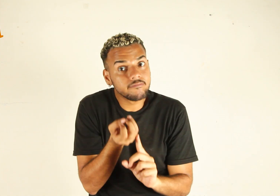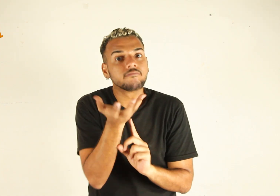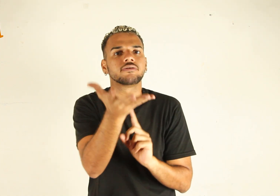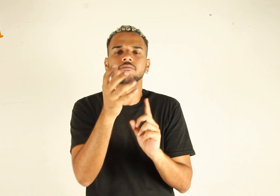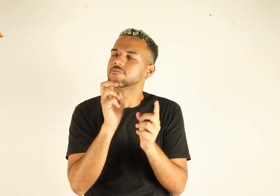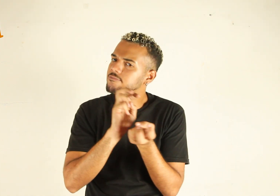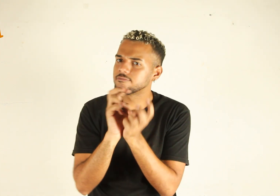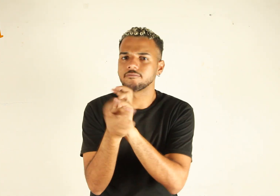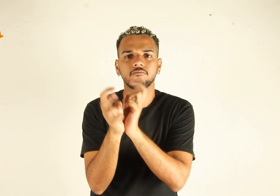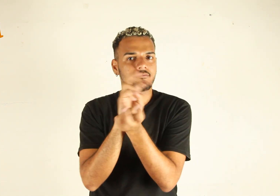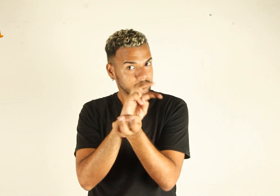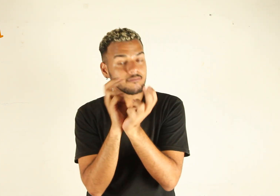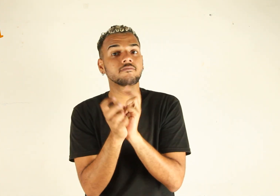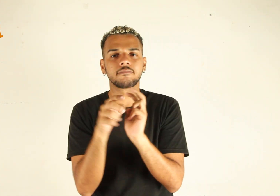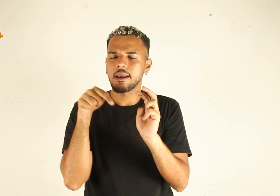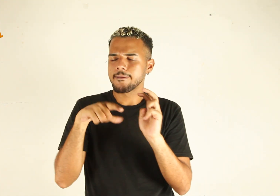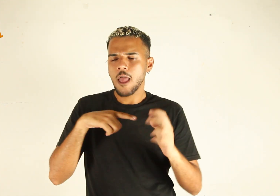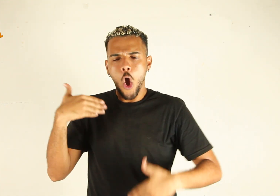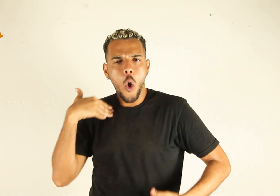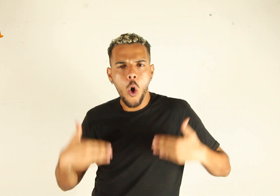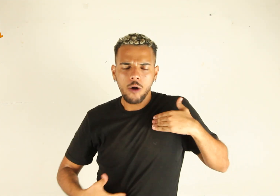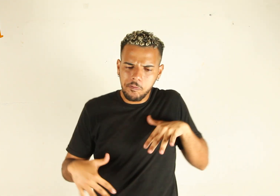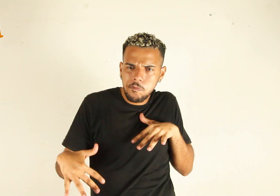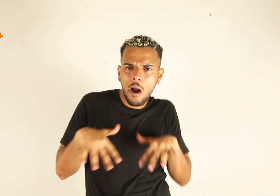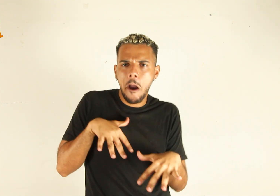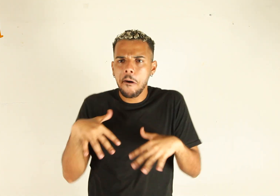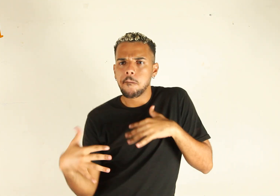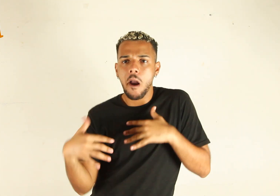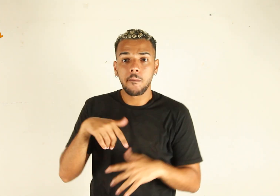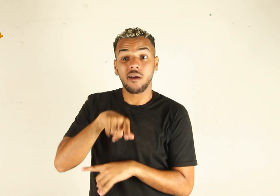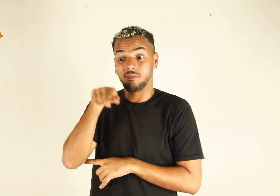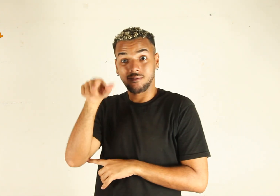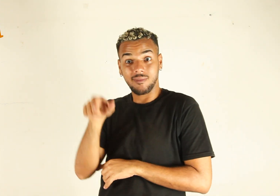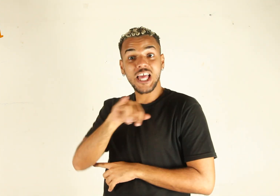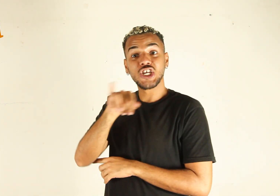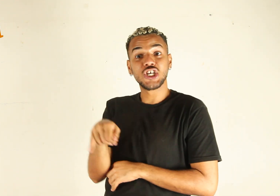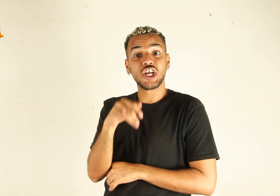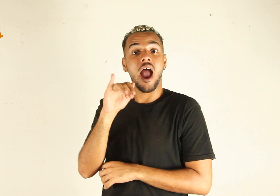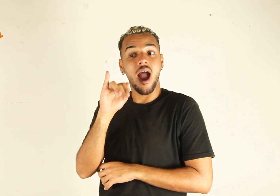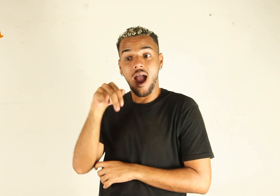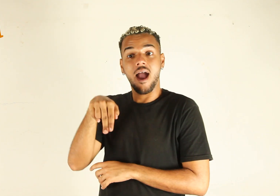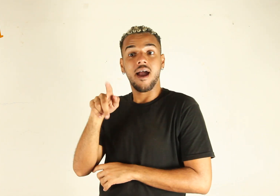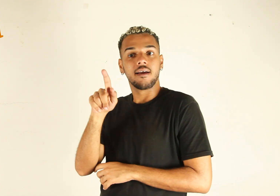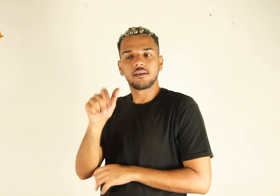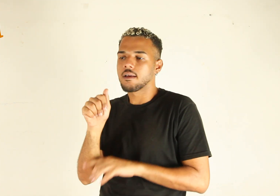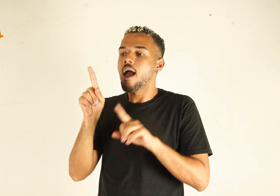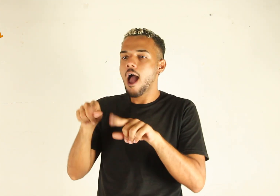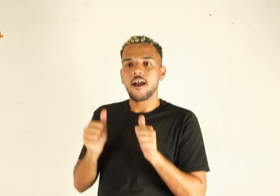luta e uma dança ao mesmo tempo. A dança era um disfarce que os escravizados no Brasil utilizavam para conseguir exercitar